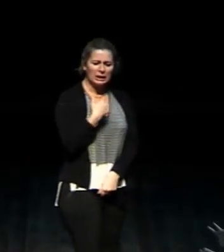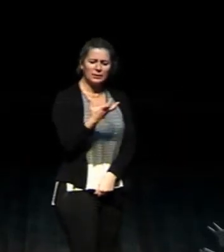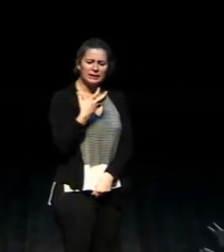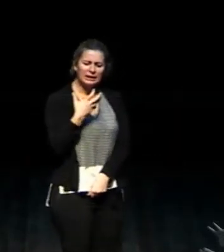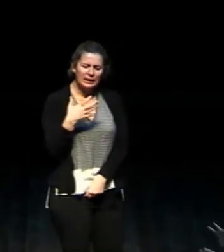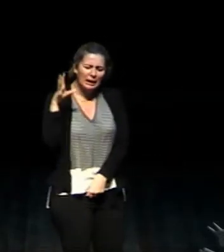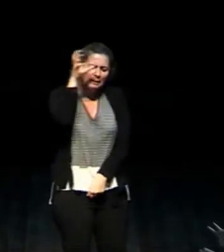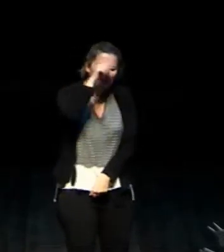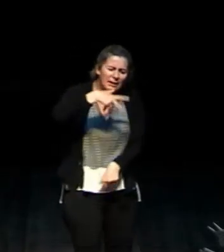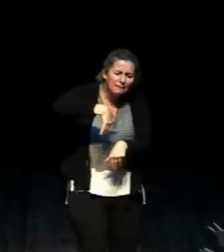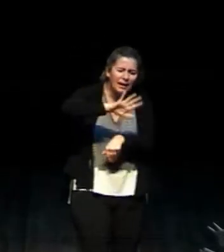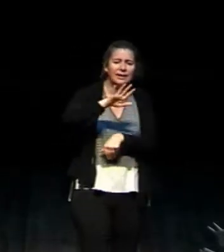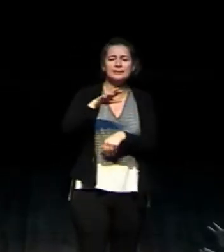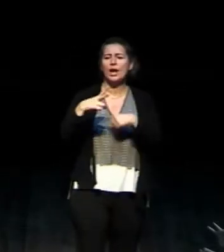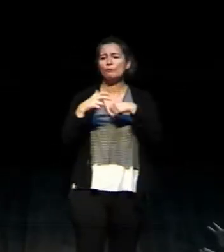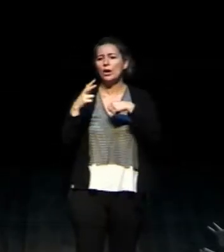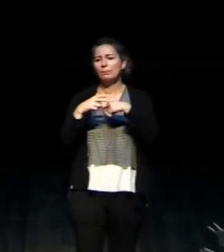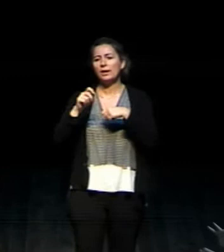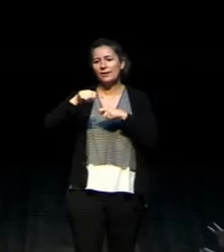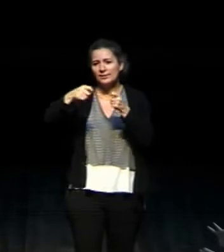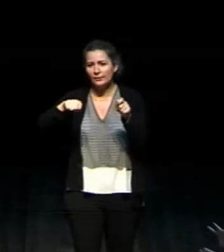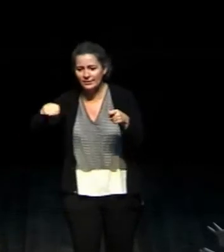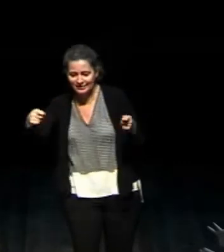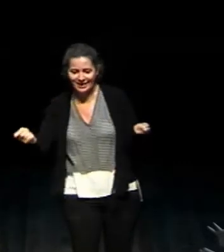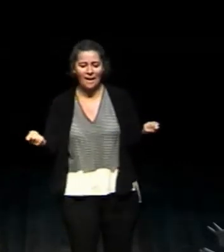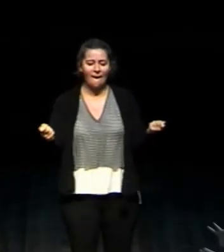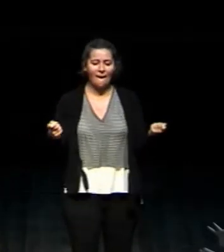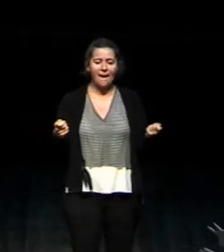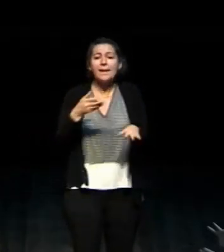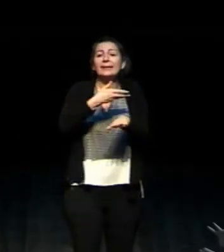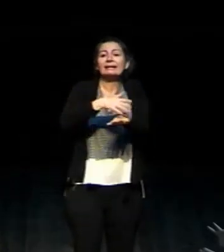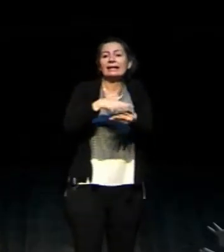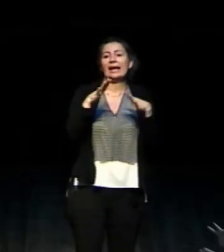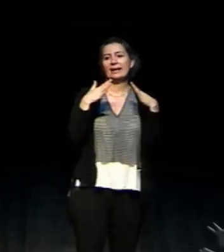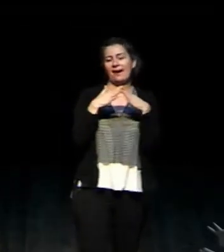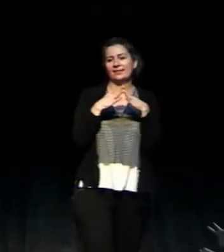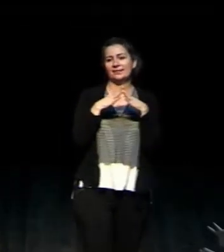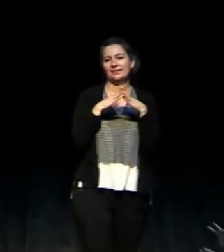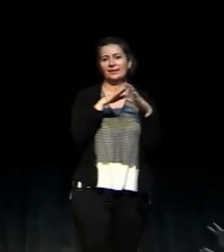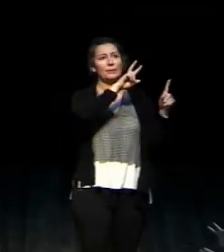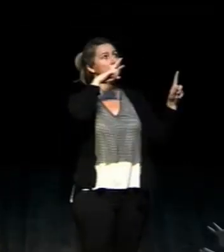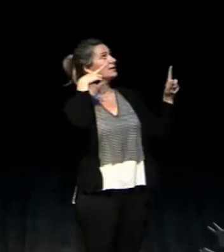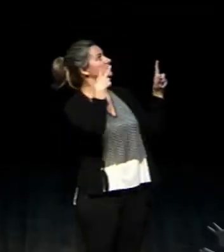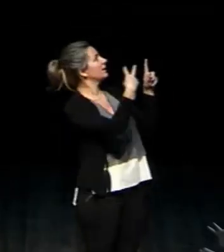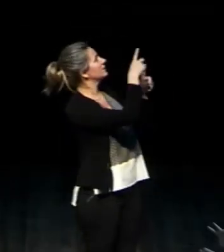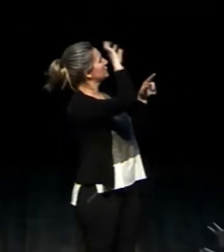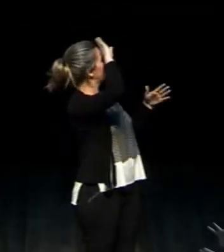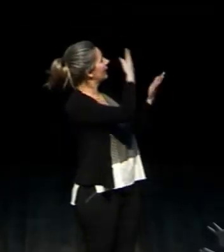terceira fala eu queria aprender mais vocabulário para treinar em casa. E essa